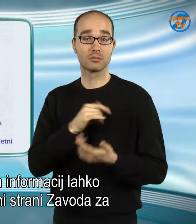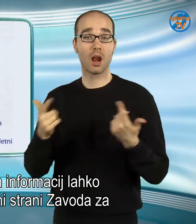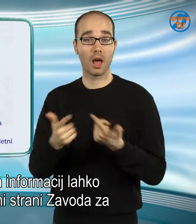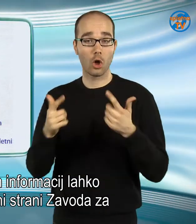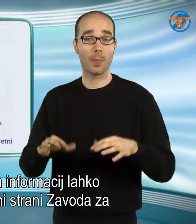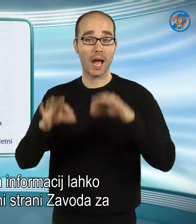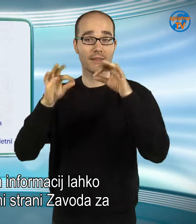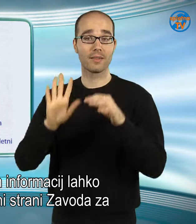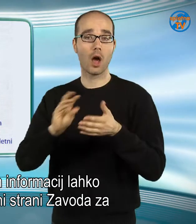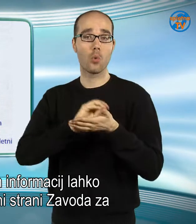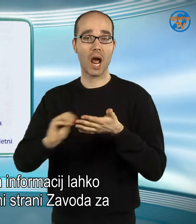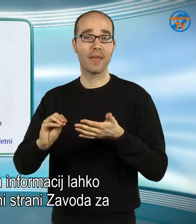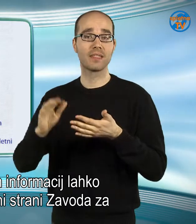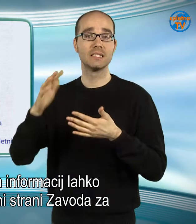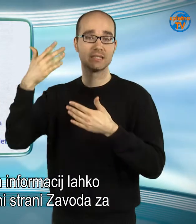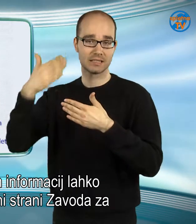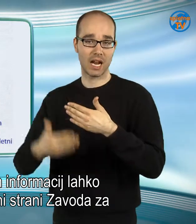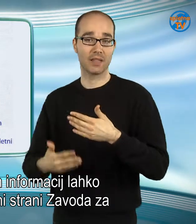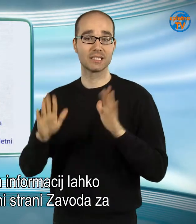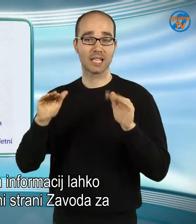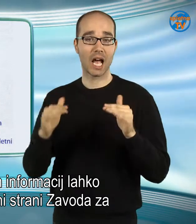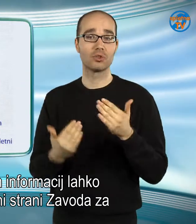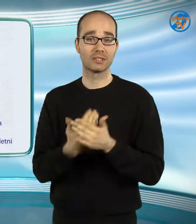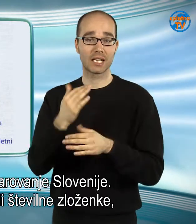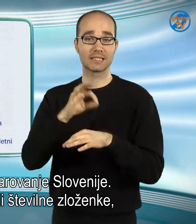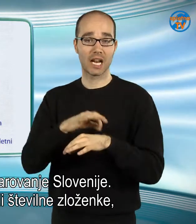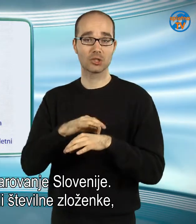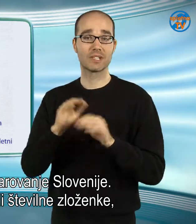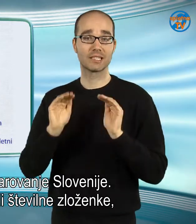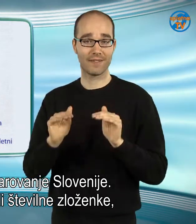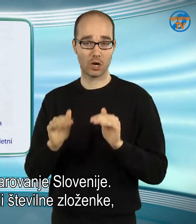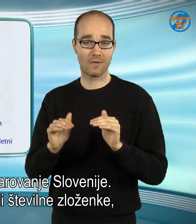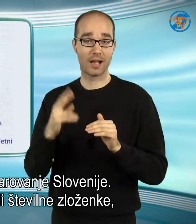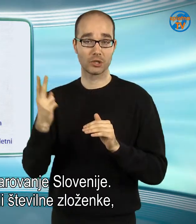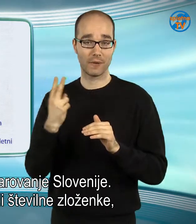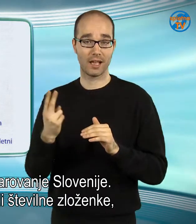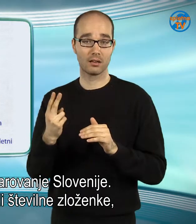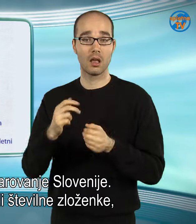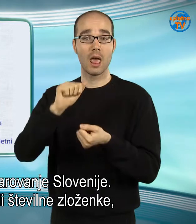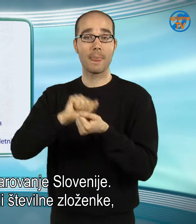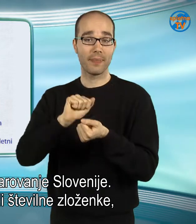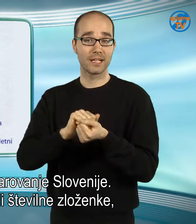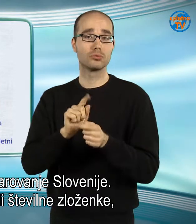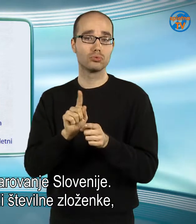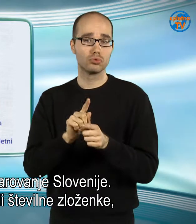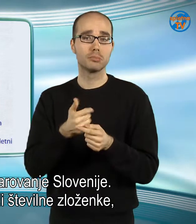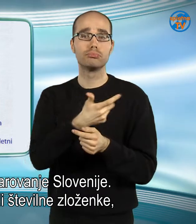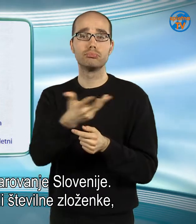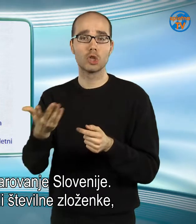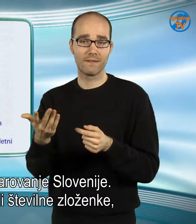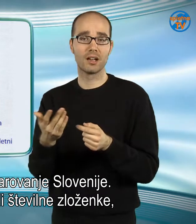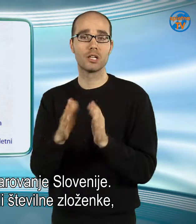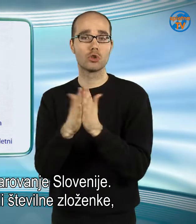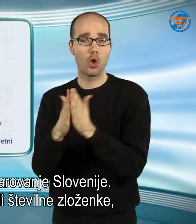koristnih informacij lahko najdete na uradni strani Zavoda za zdravstveno zavarovanje Slovenije. Natisnjene so